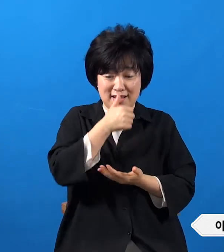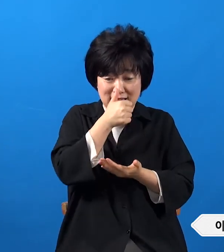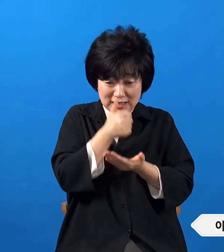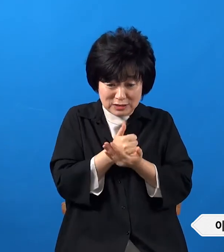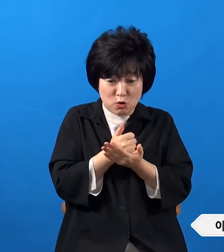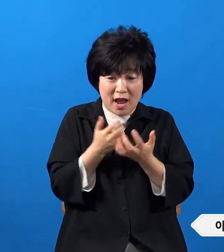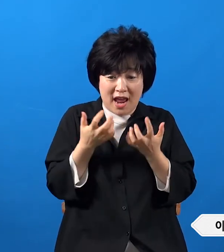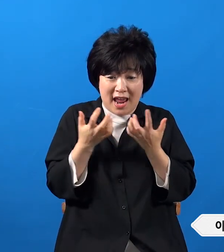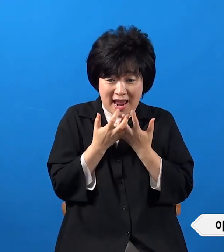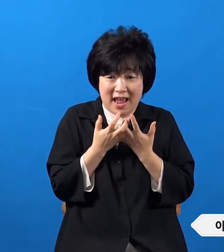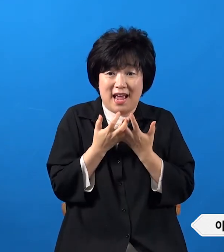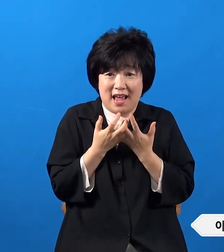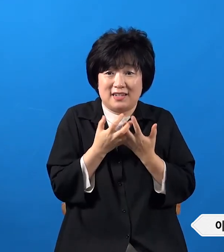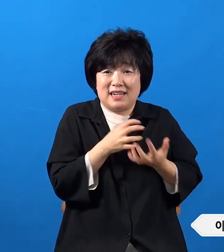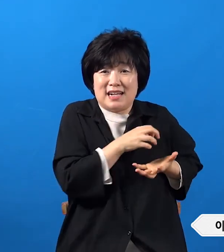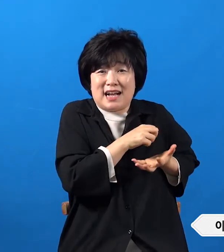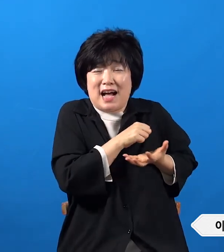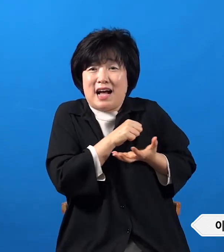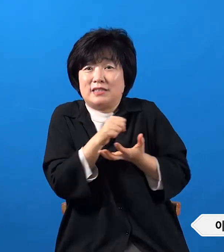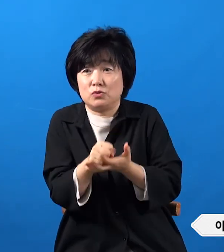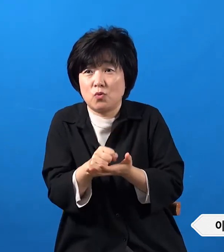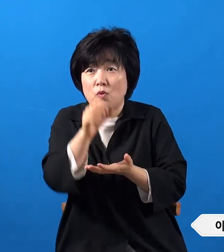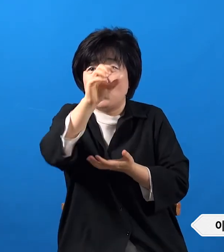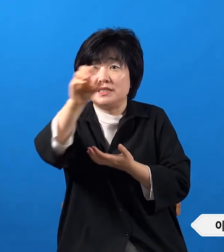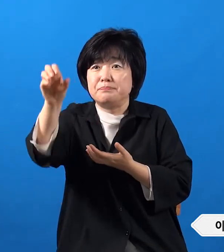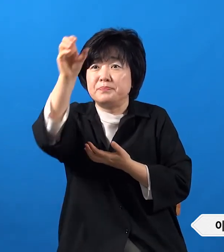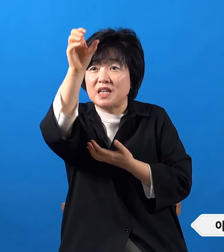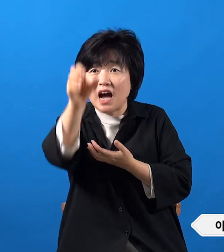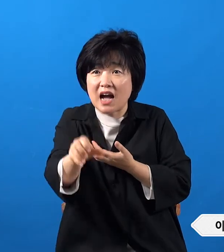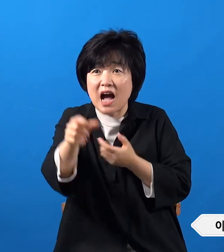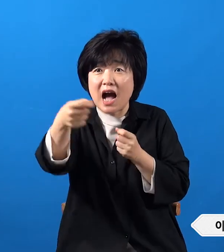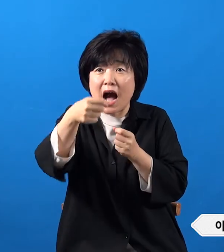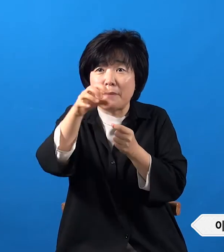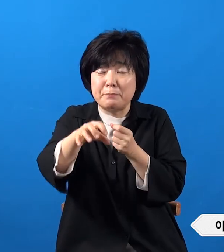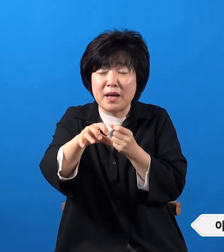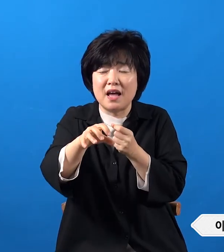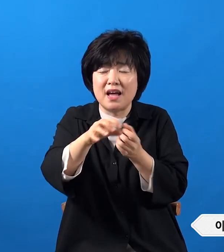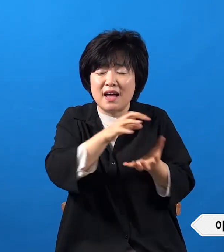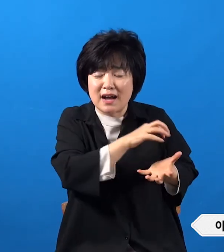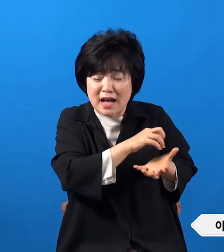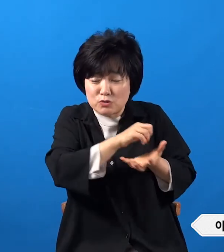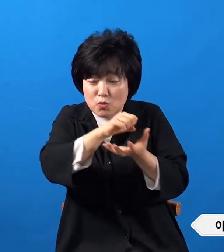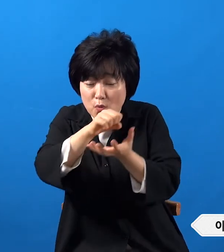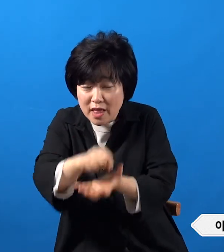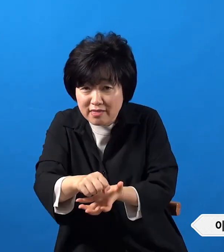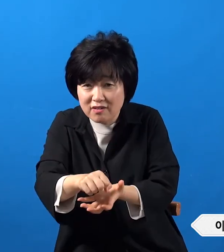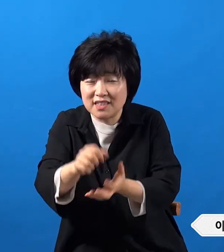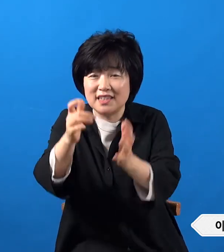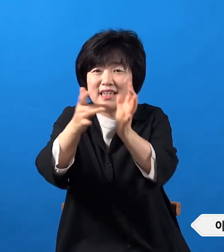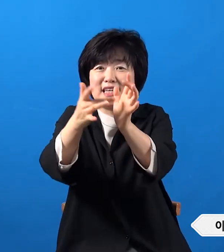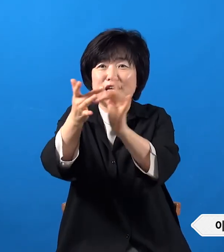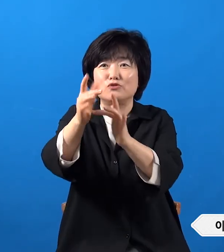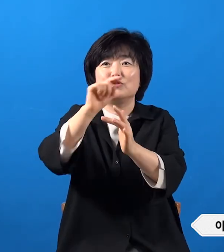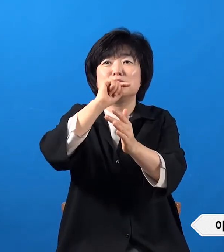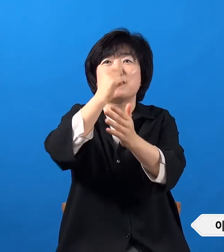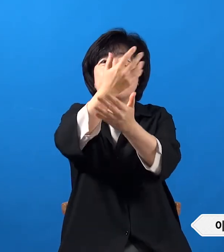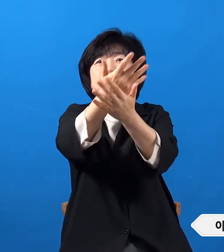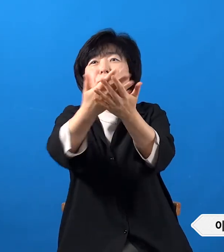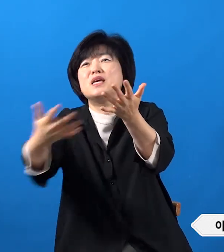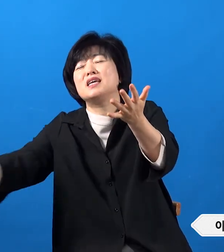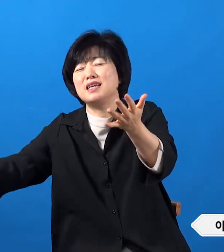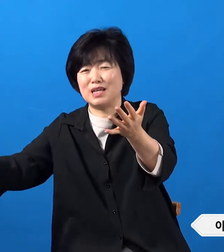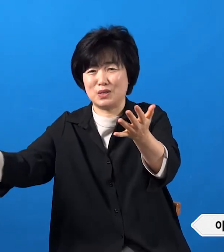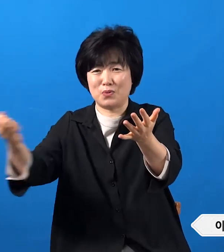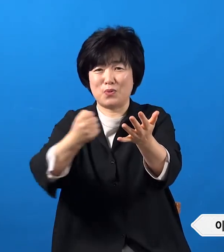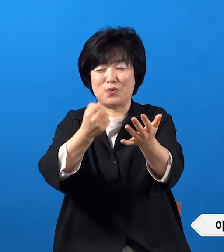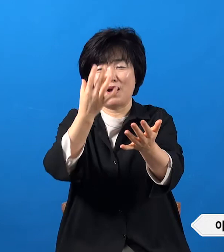나왔더니, 그분 앞에 엎드렸더니 그분은 일시에 단번에 십자가에 흘린 보혈로 우리를 씻어주시고